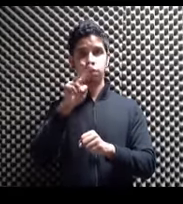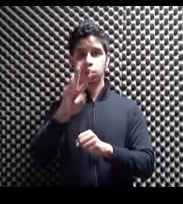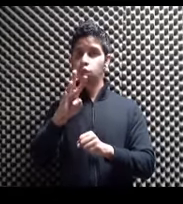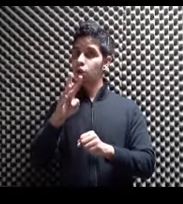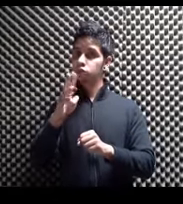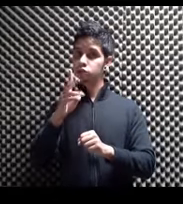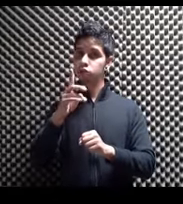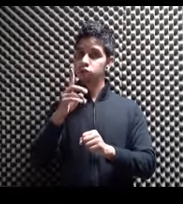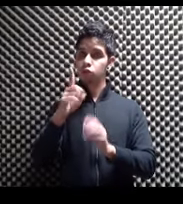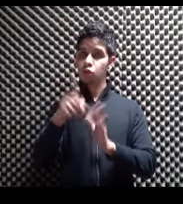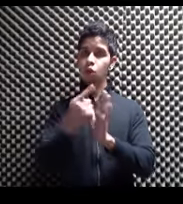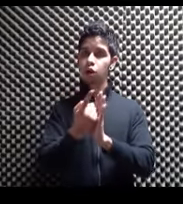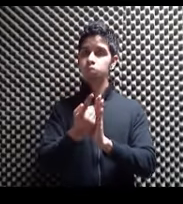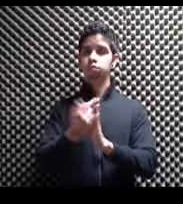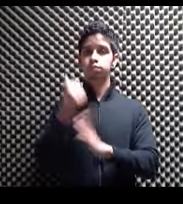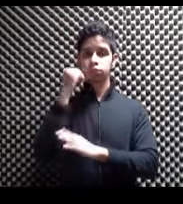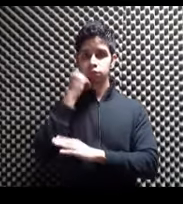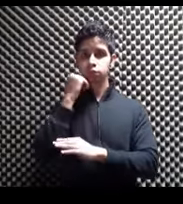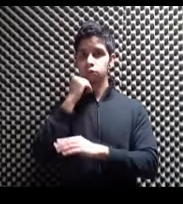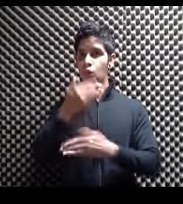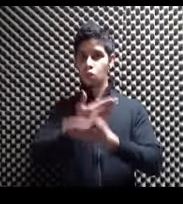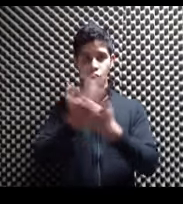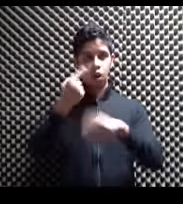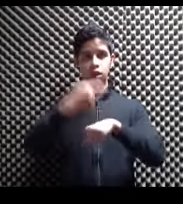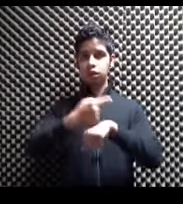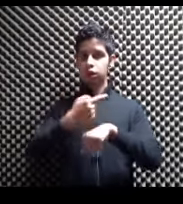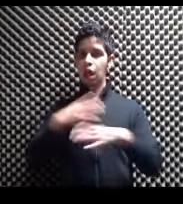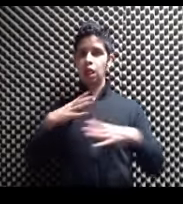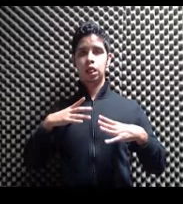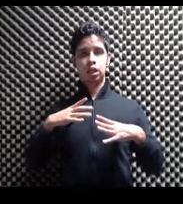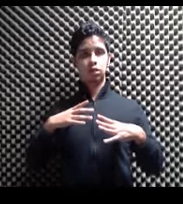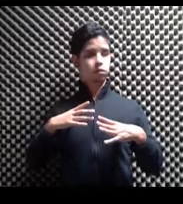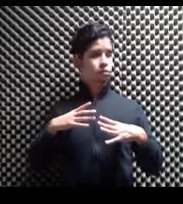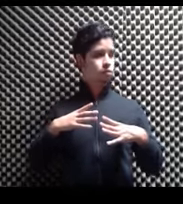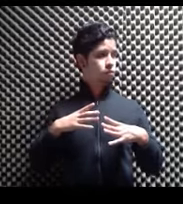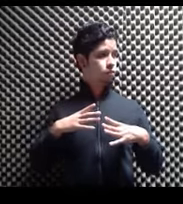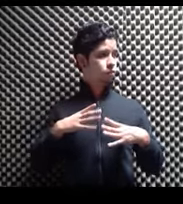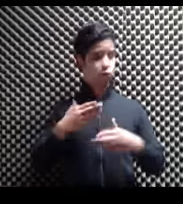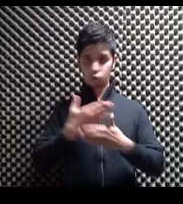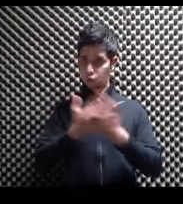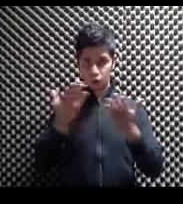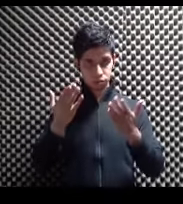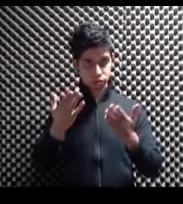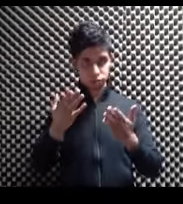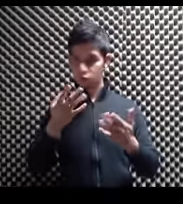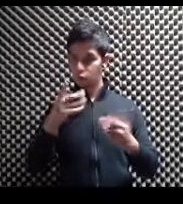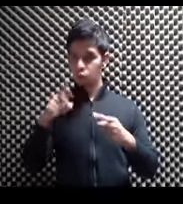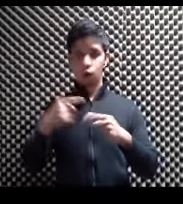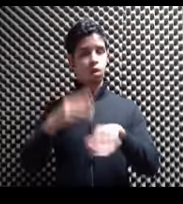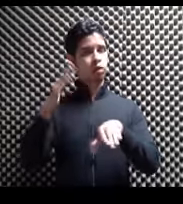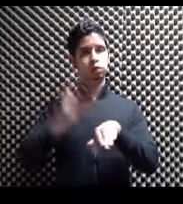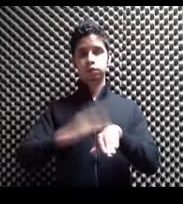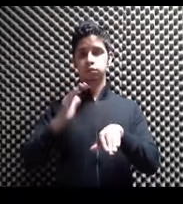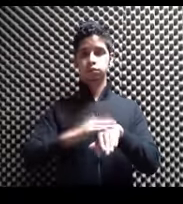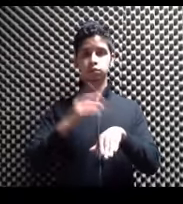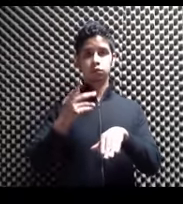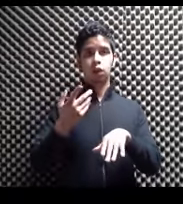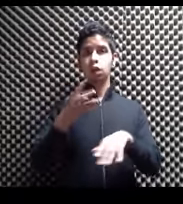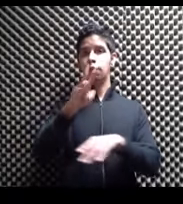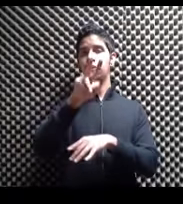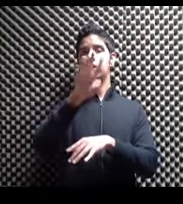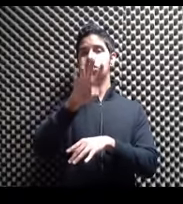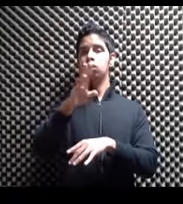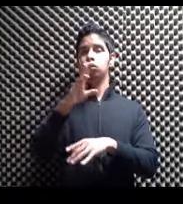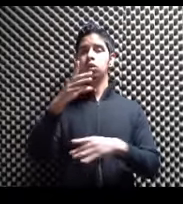no hay días de fiesta, no hay celebración. Exacto. Hasta el 24 de diciembre yo he rescatado caballos. O sea, que